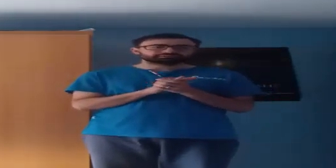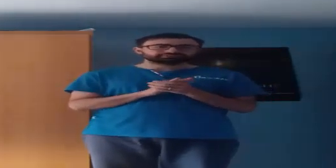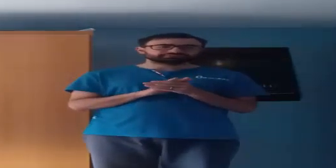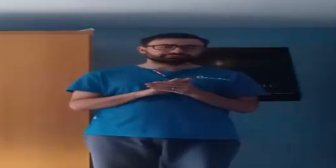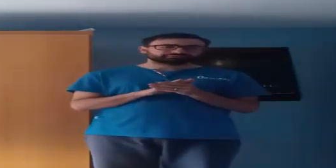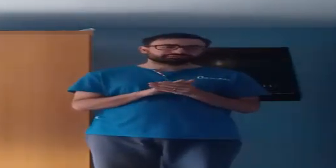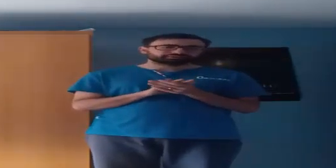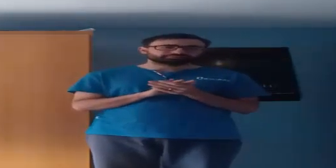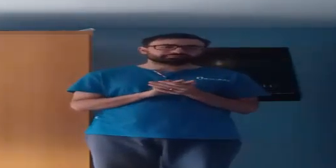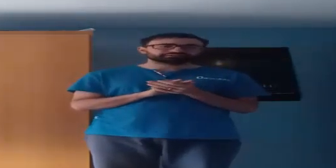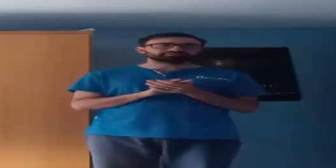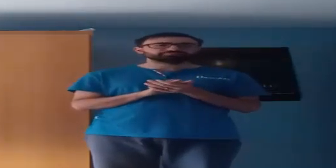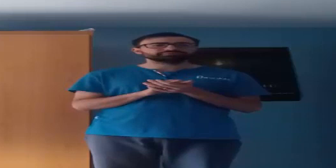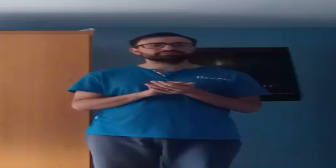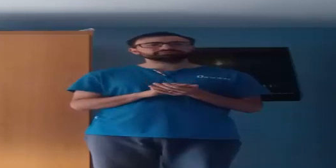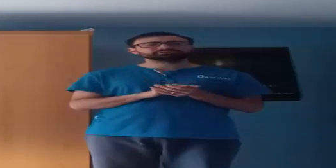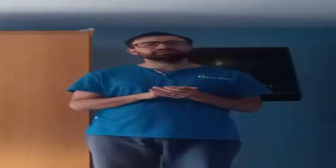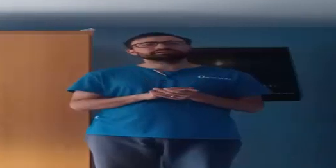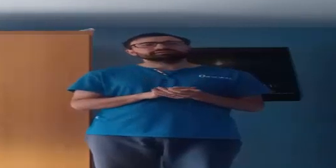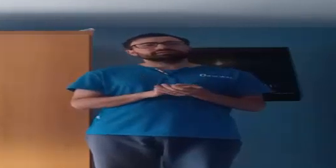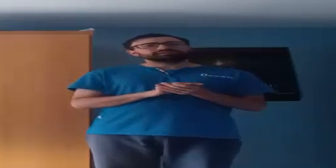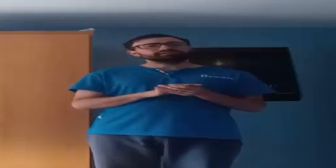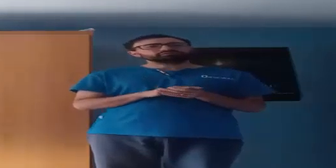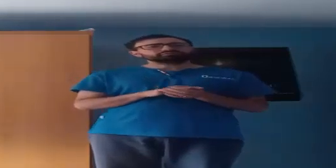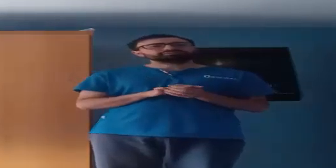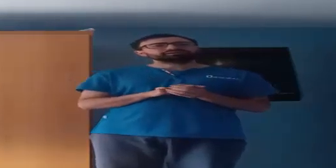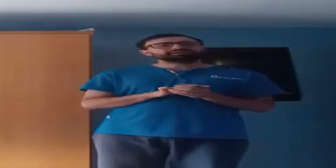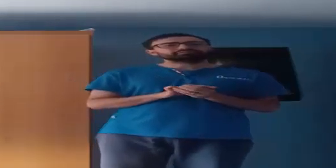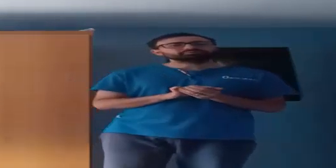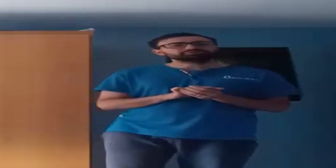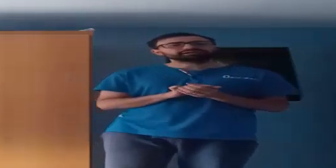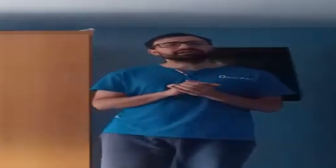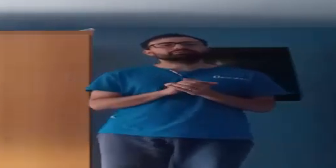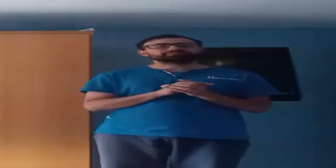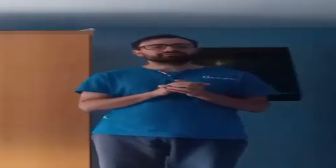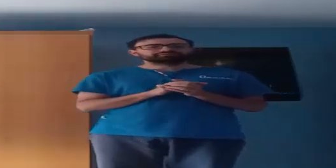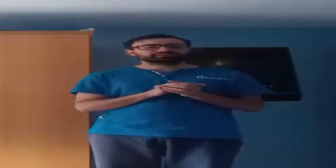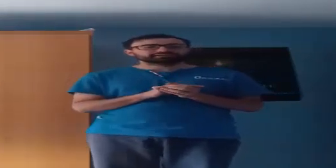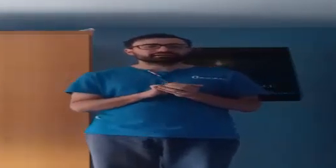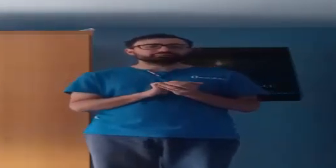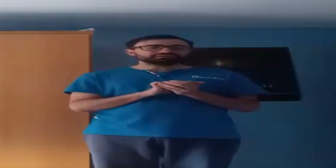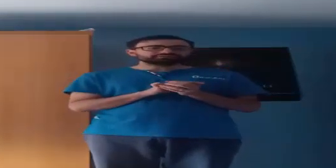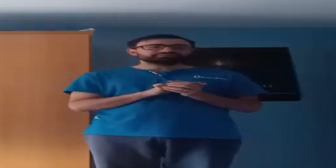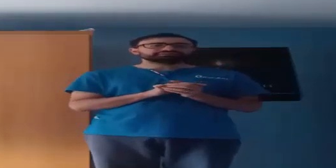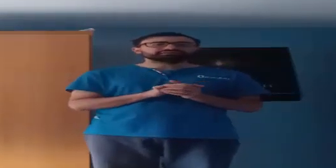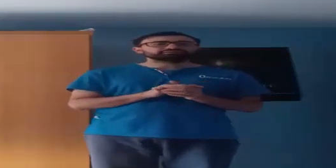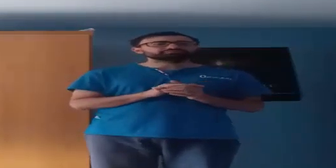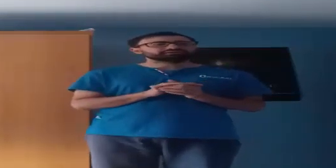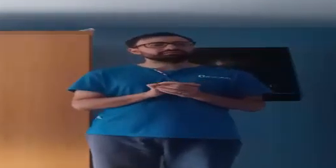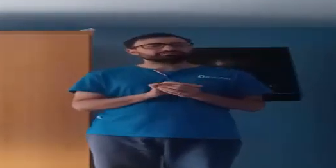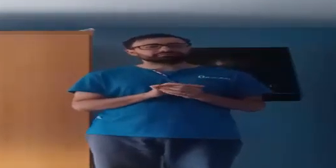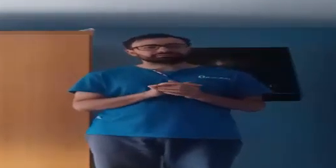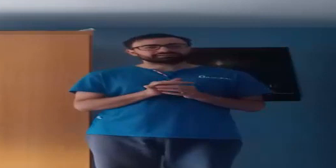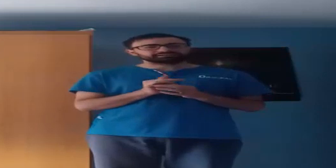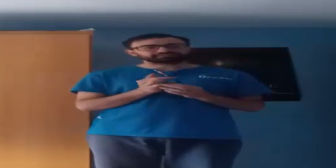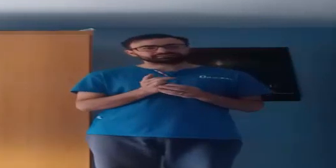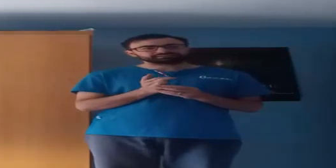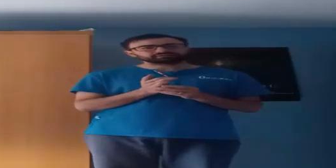sabe en varios mitos, y conoce a la hermosa Eurídice. Eurídice era una ninfa de las